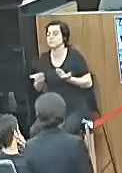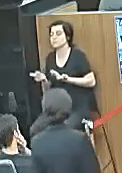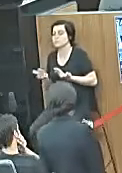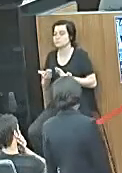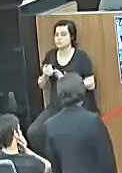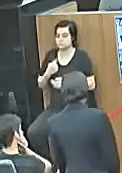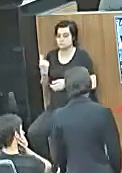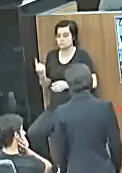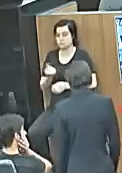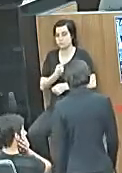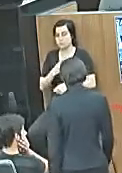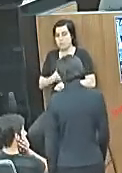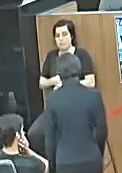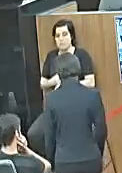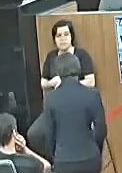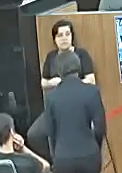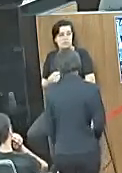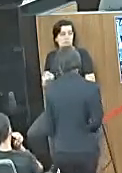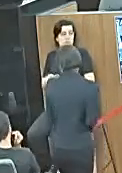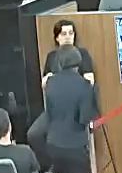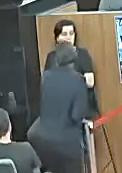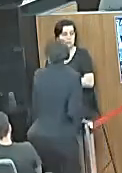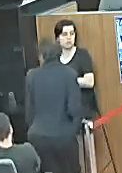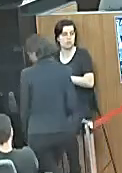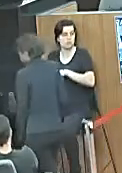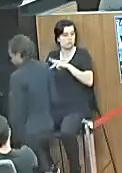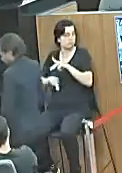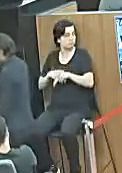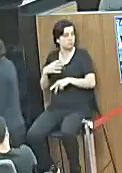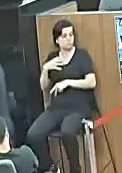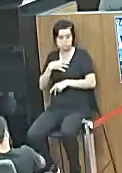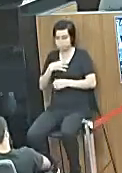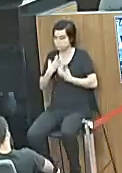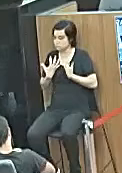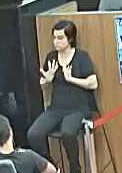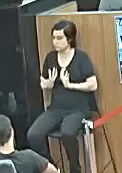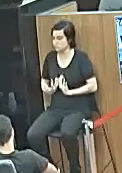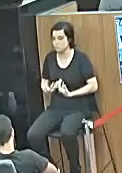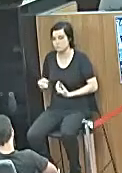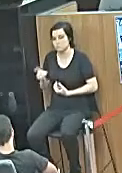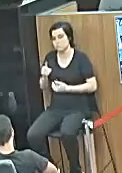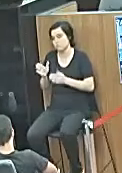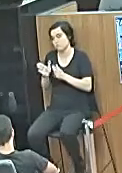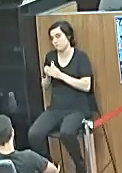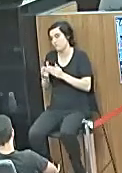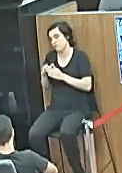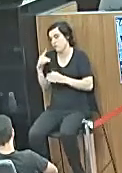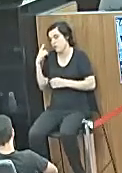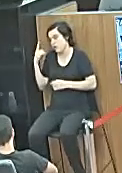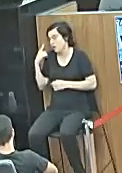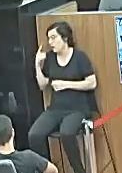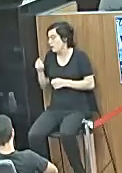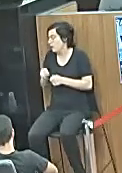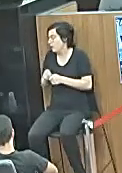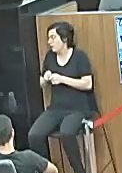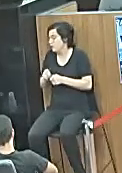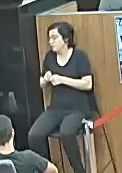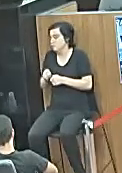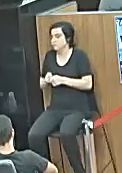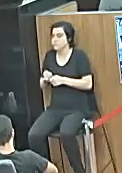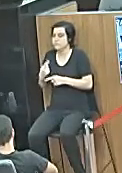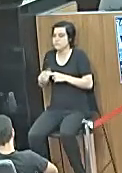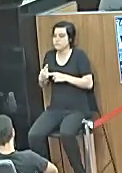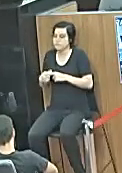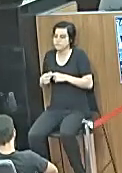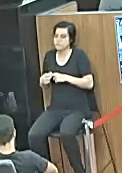até uma palavra para que a população não desanime do processo mesmo que é um pedido do deputado já vem fazendo porque é um